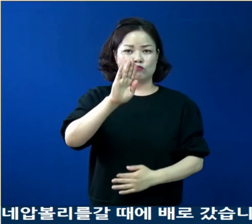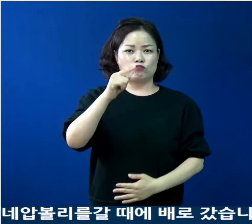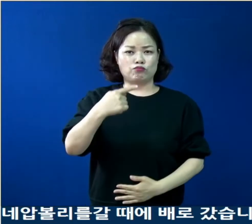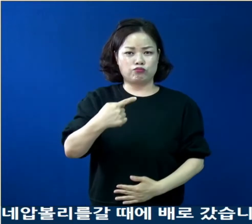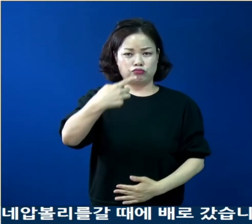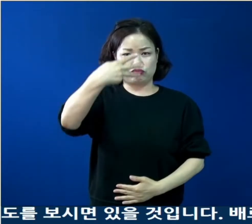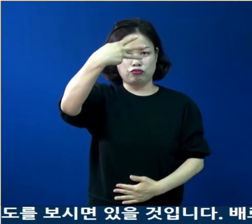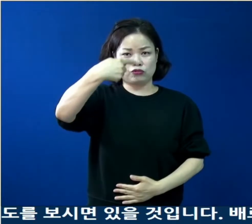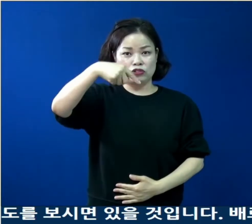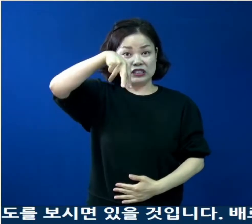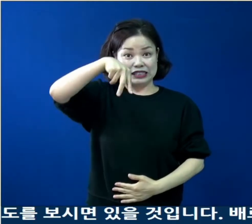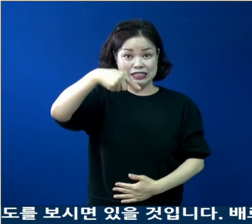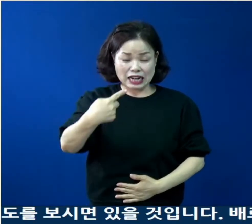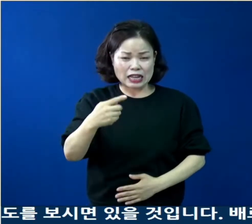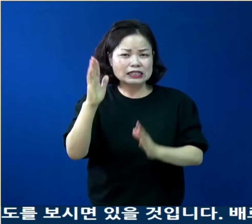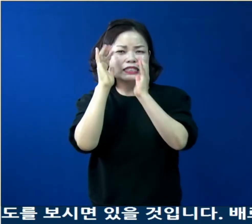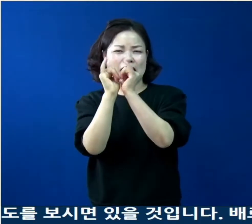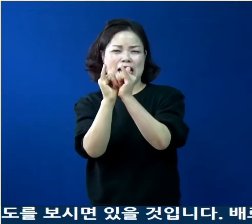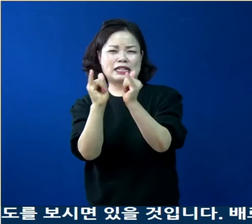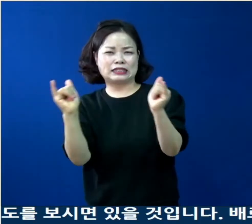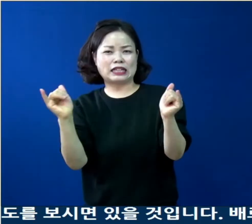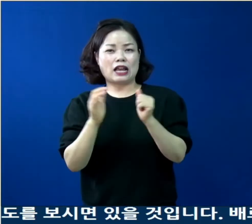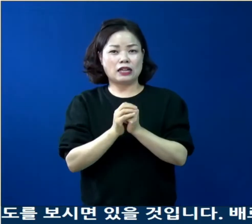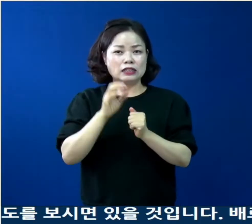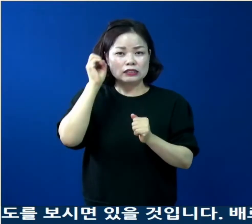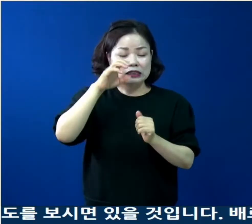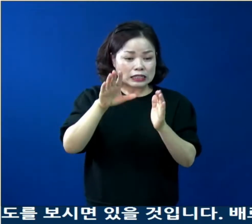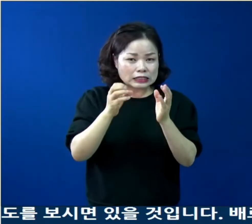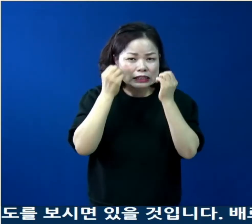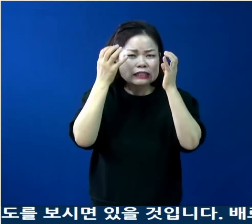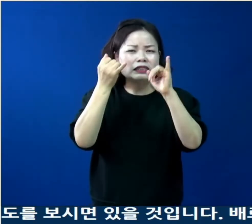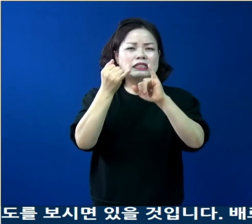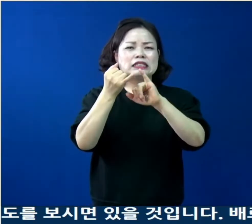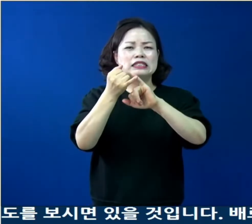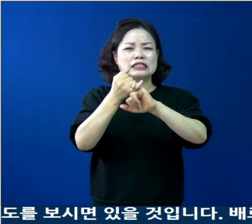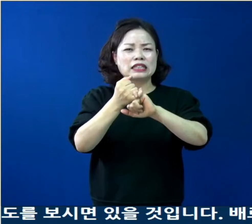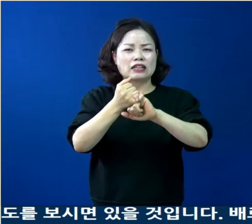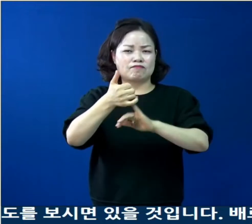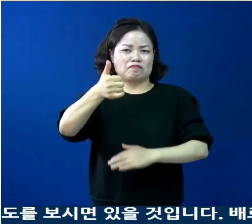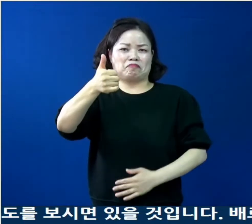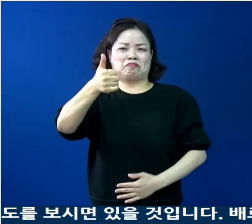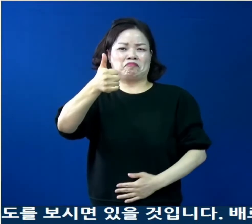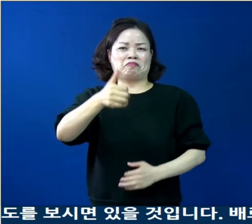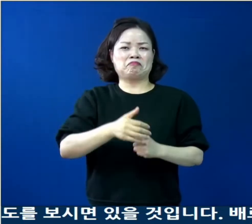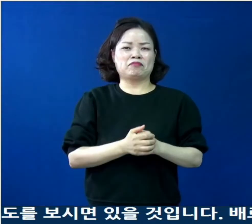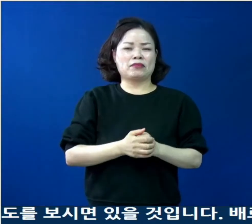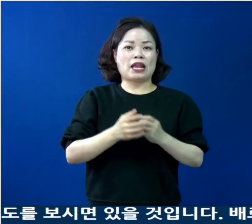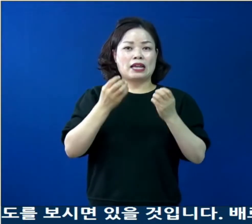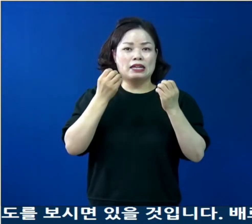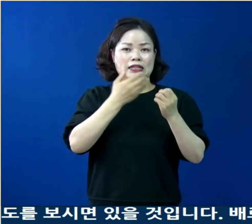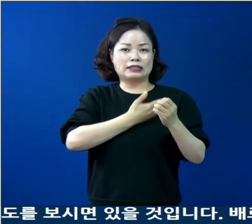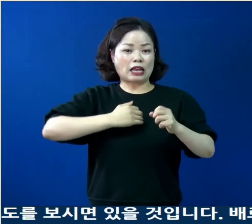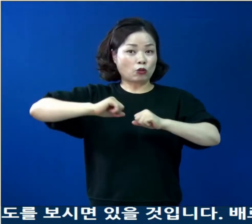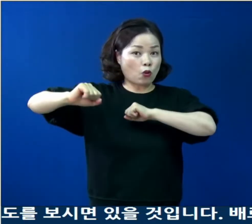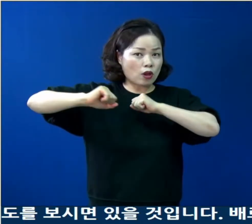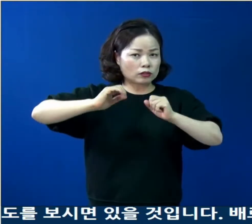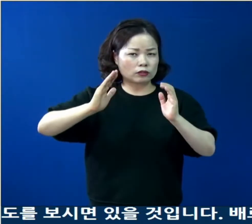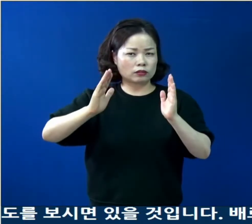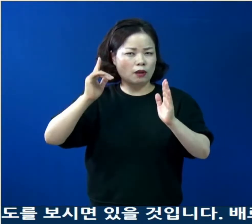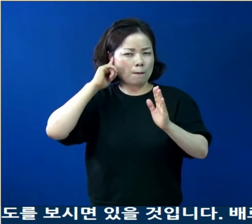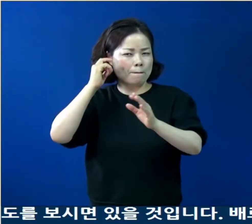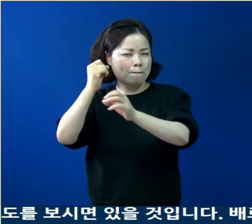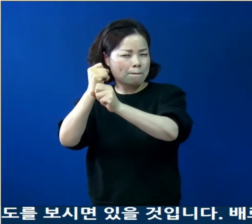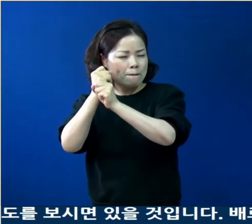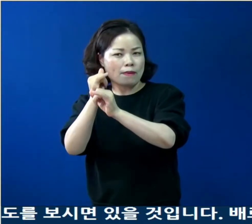분입니다. 브루스라는 학자신데 굉장히 신약하게 거장이셨고요, 사도행전에도 아주 좋은 주석을